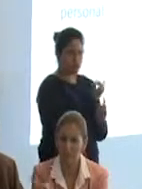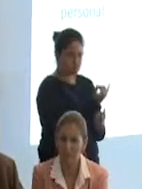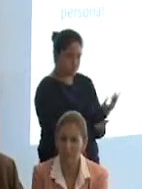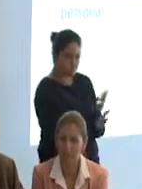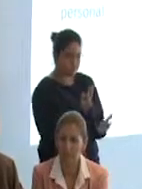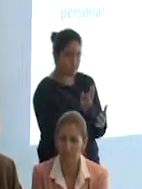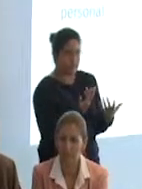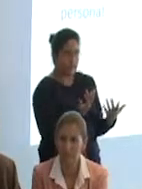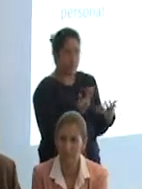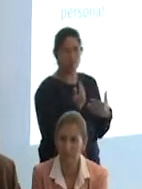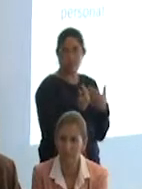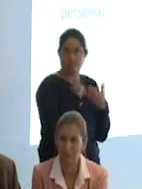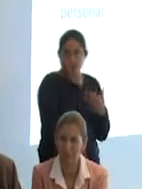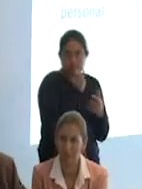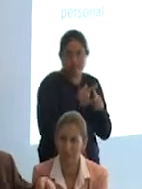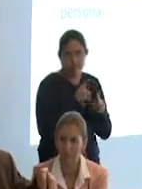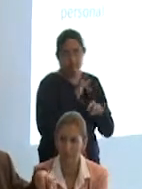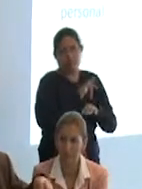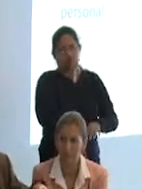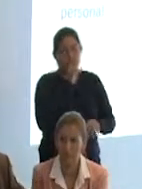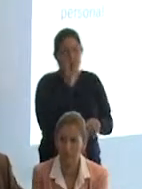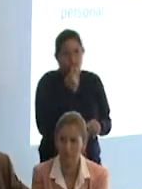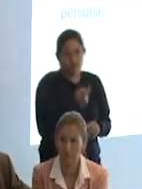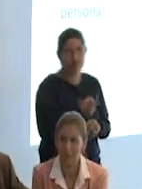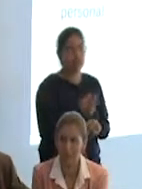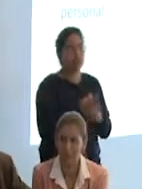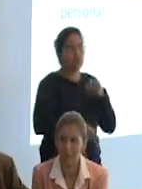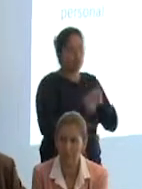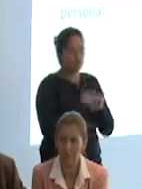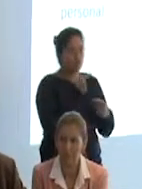Y tal vez discutiendo, a través de la discusión,